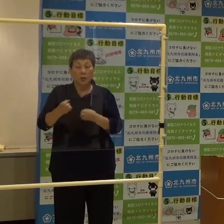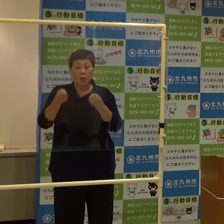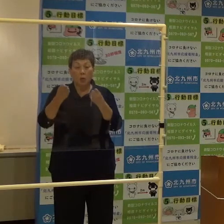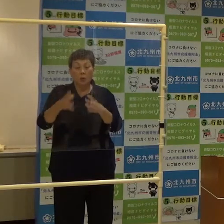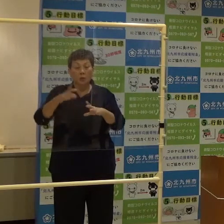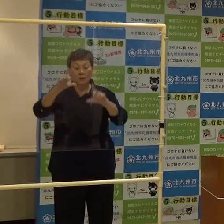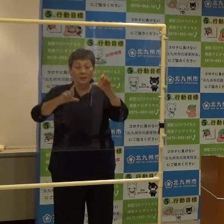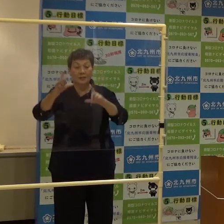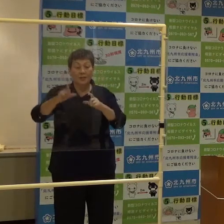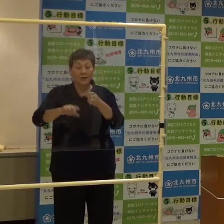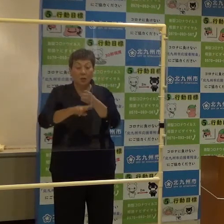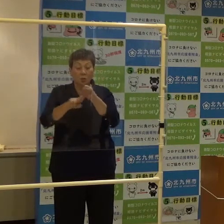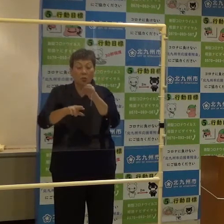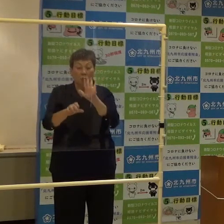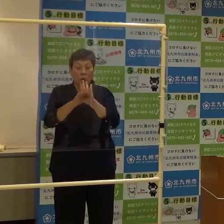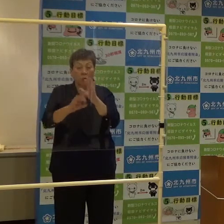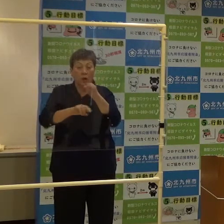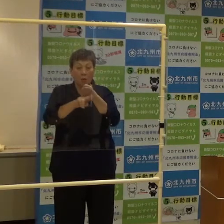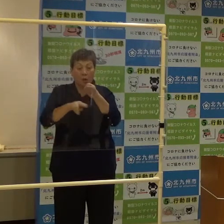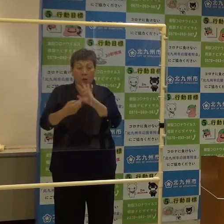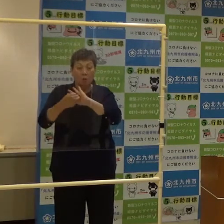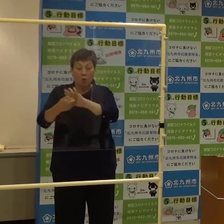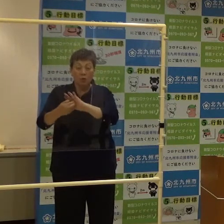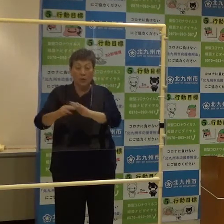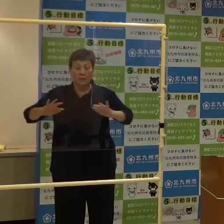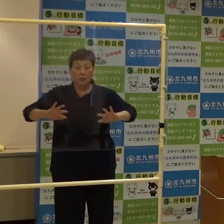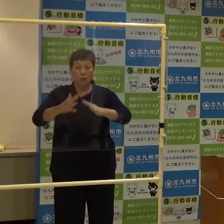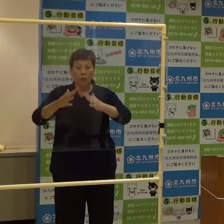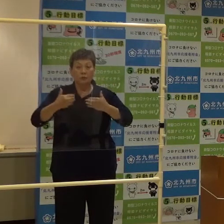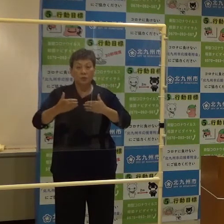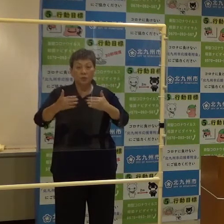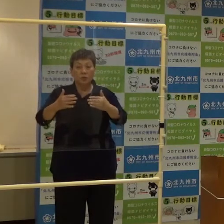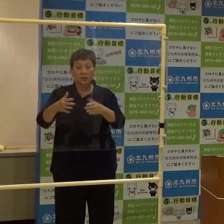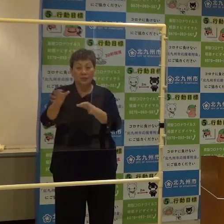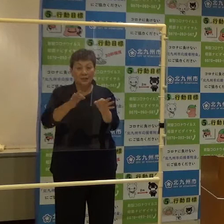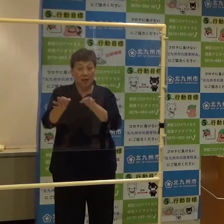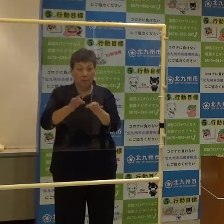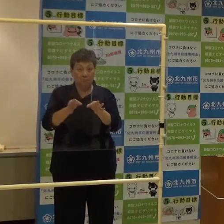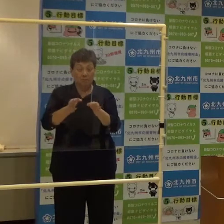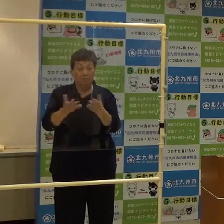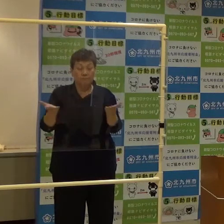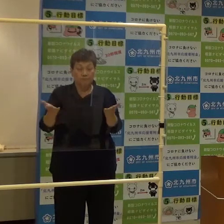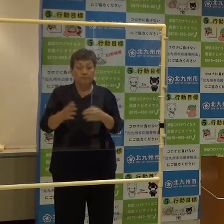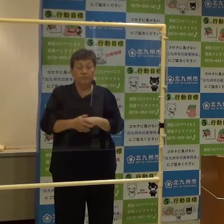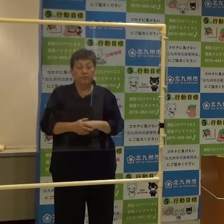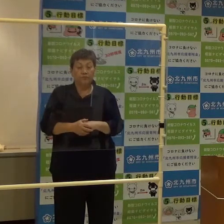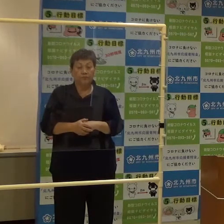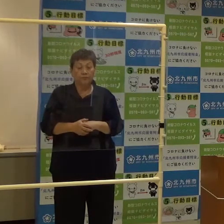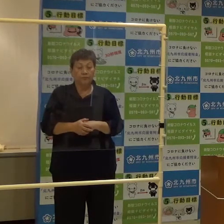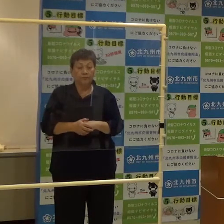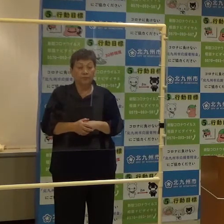コロナ感染防止対策取り組み推進店ということで、